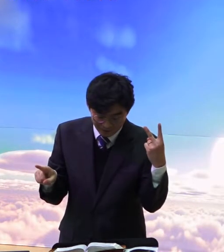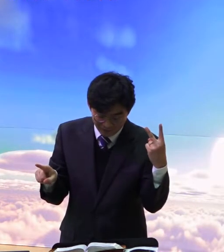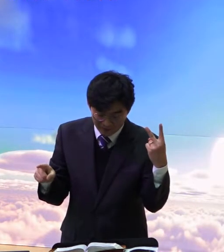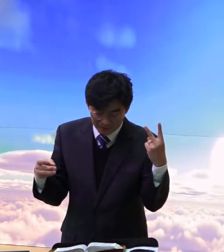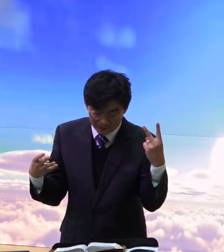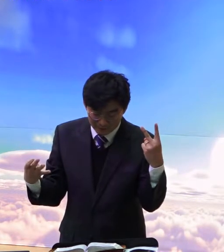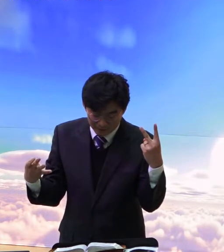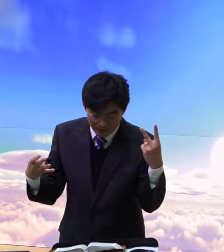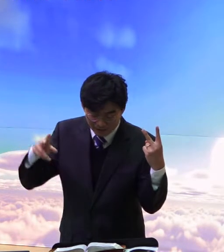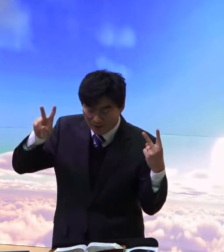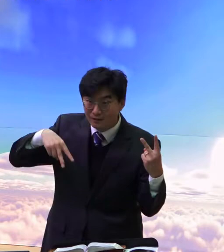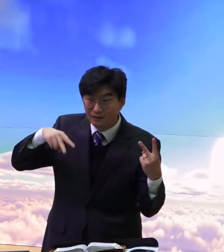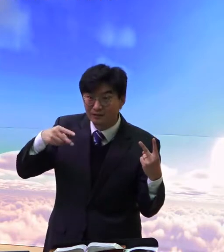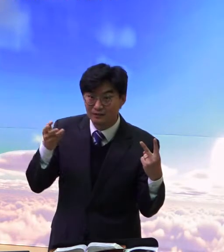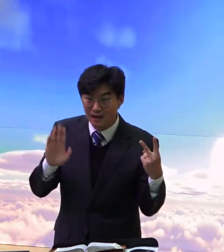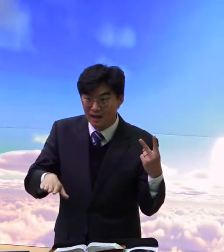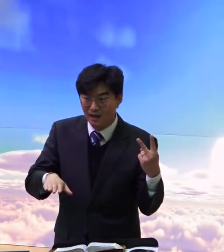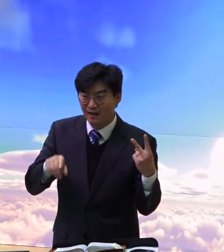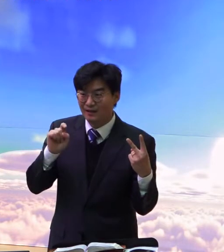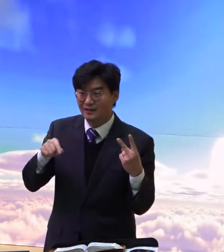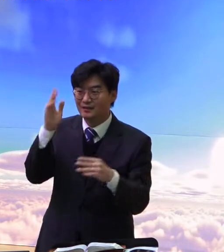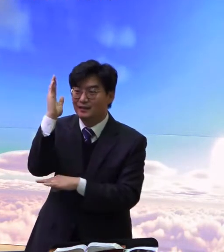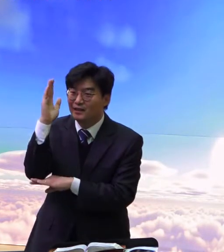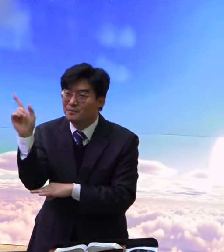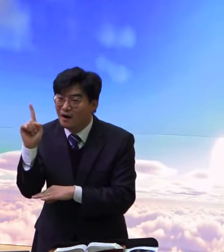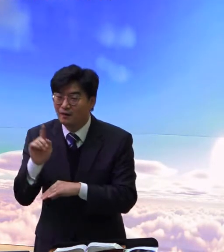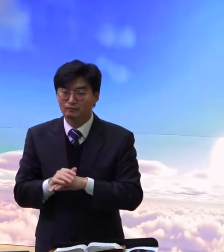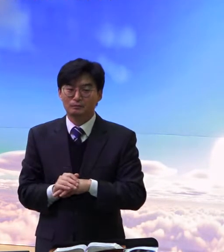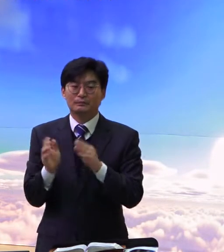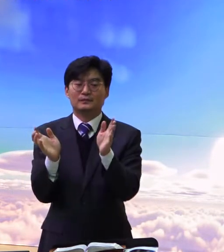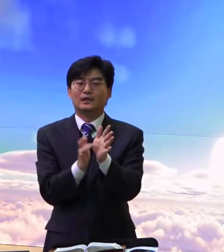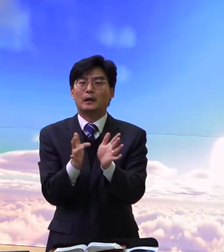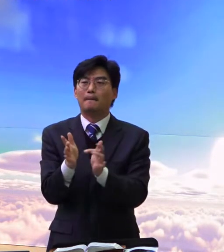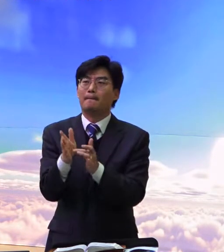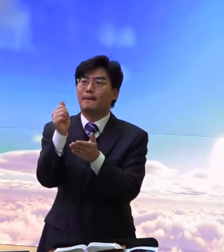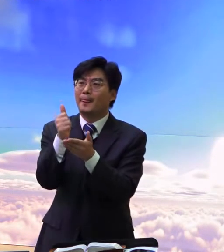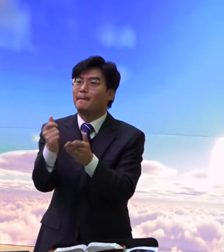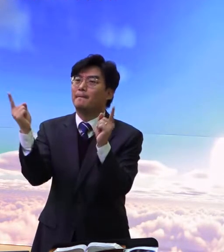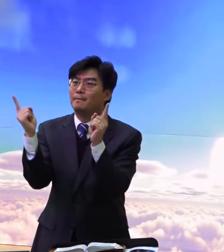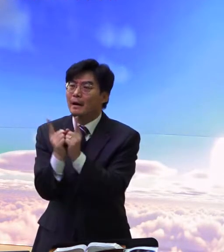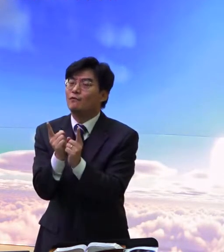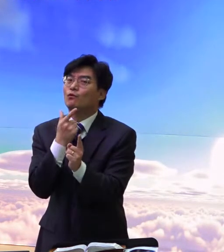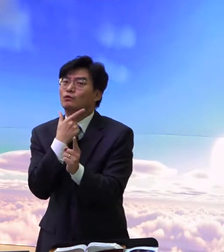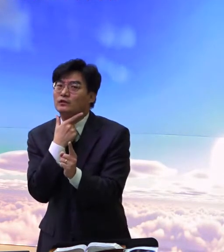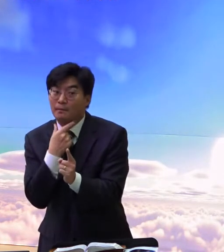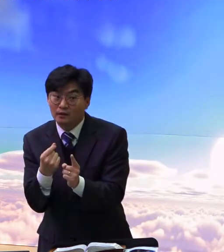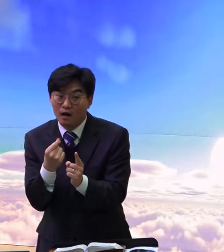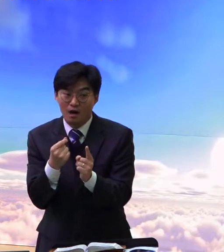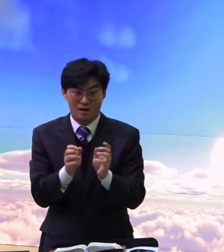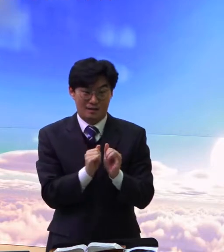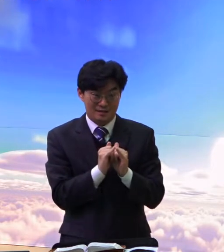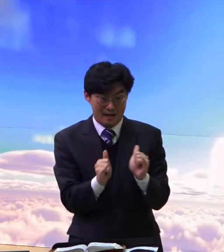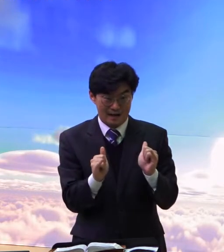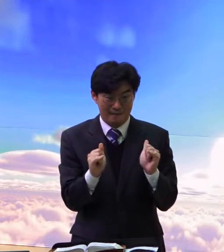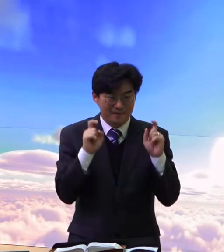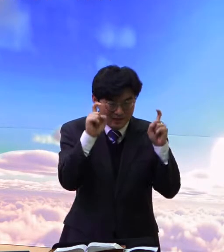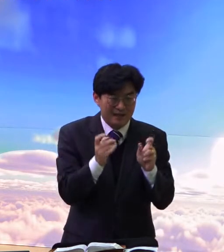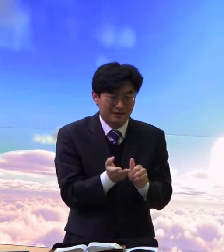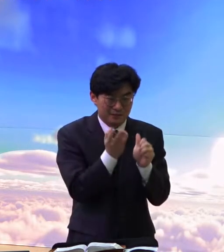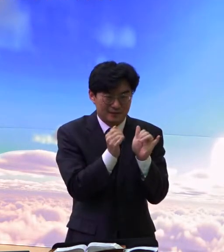읽고 들으면서 예수님을 만나러 목자들이 그 들판을 달려갔겠구나 하는